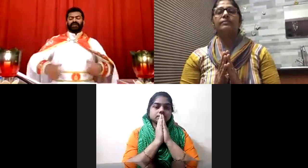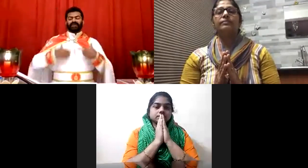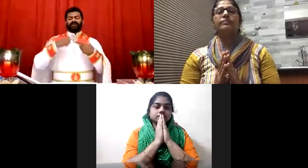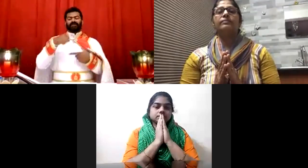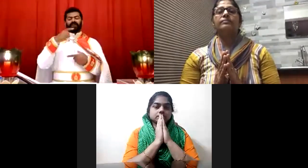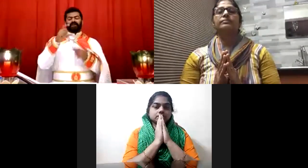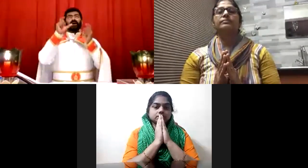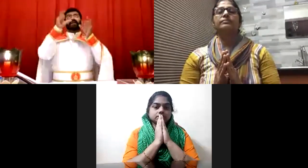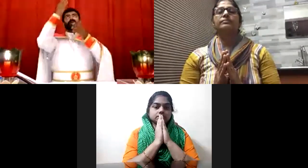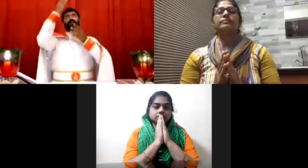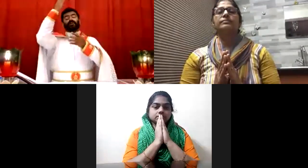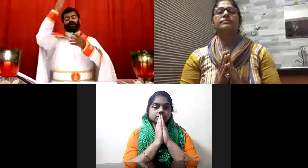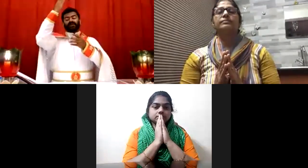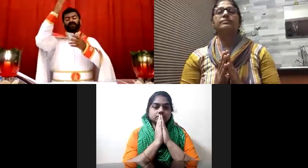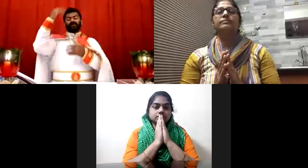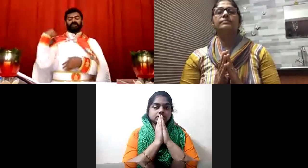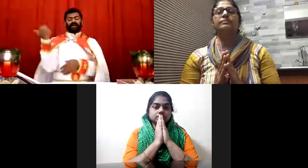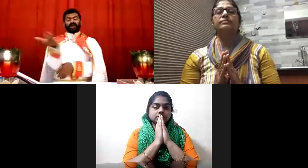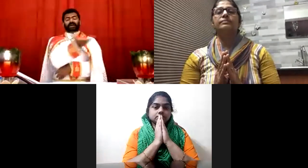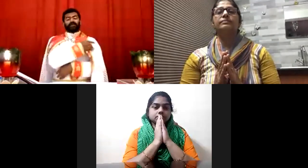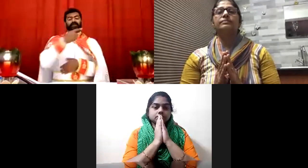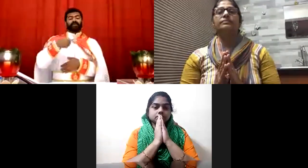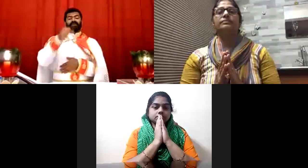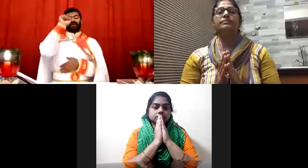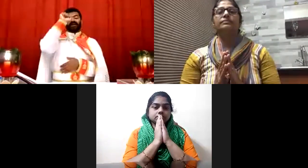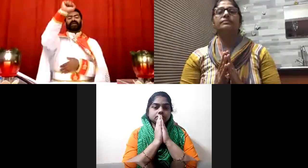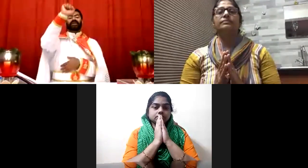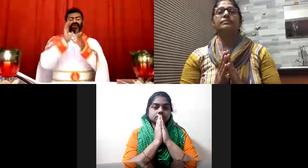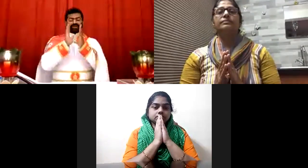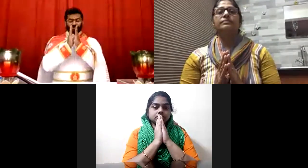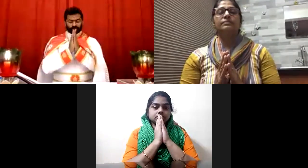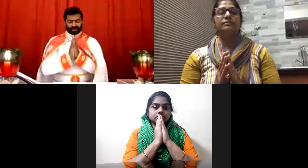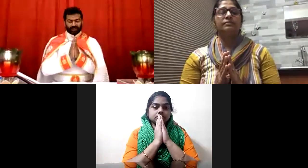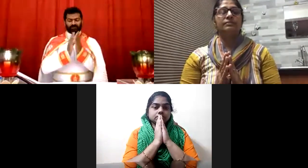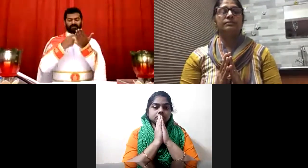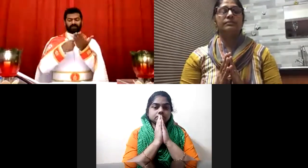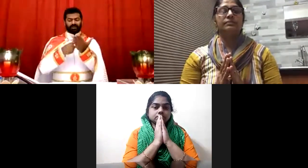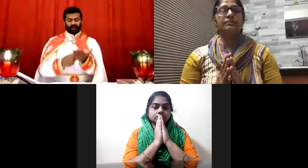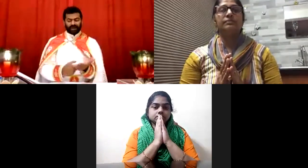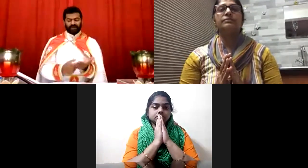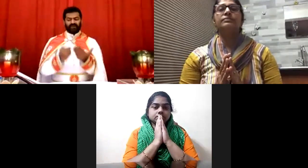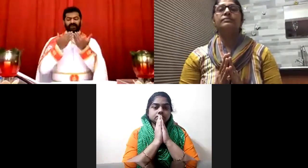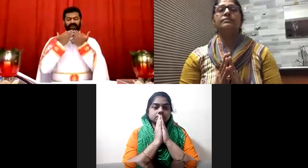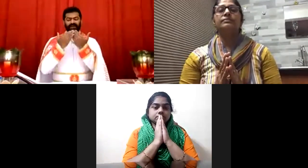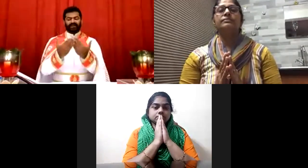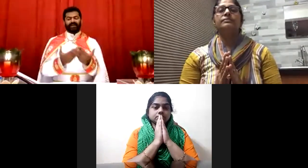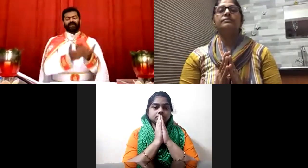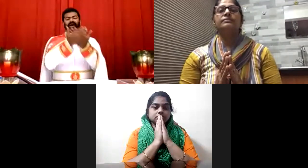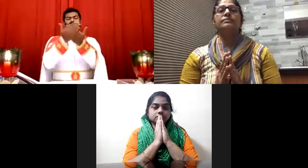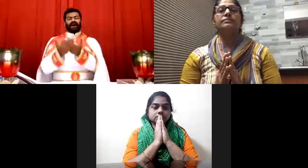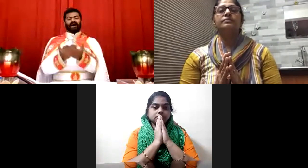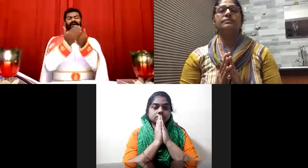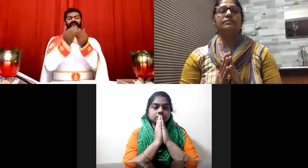ജീവനെ നിത്യം പരിപാലിക്കുന്നവനുമാകുന്നു. ഞങ്ങൾ എപ്പോഴും അങ്ങേക്ക് സ്തുതിയും ബഹുമാനവും